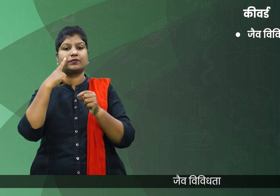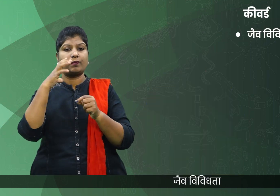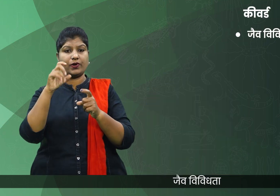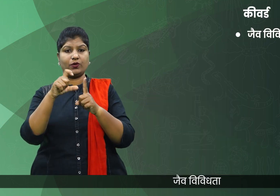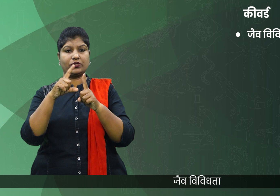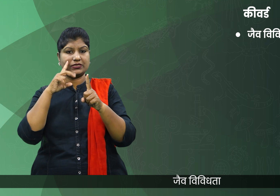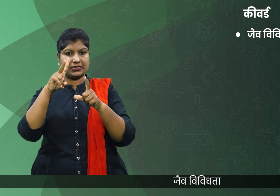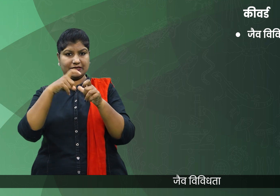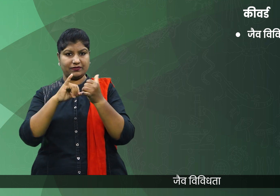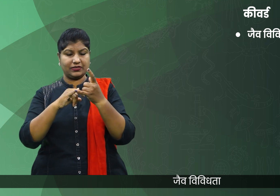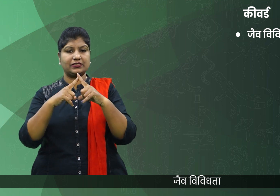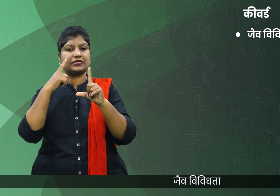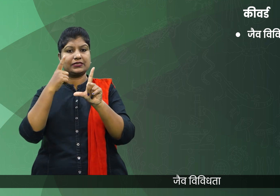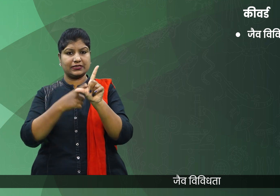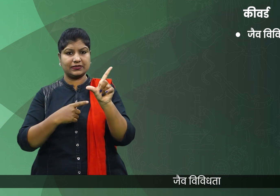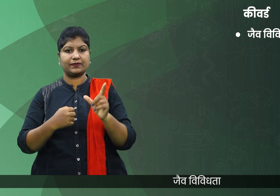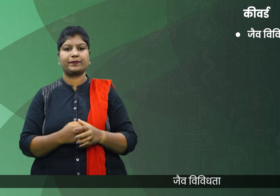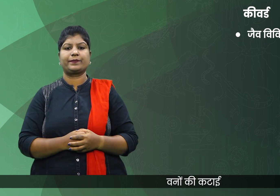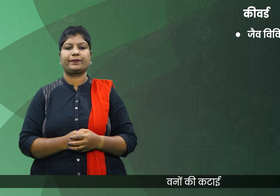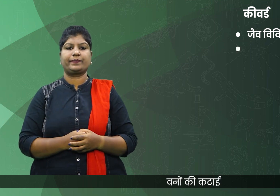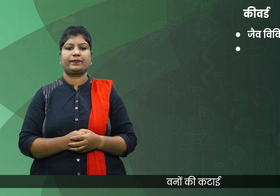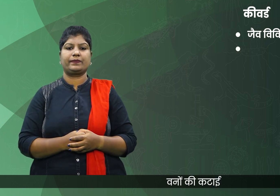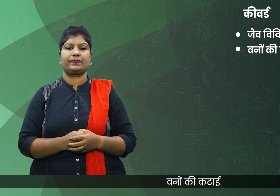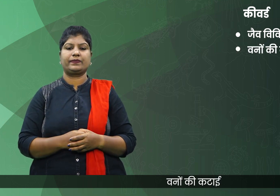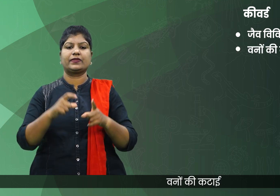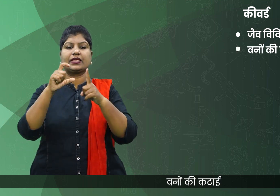वनू की कटाई।